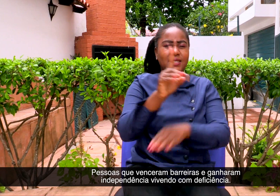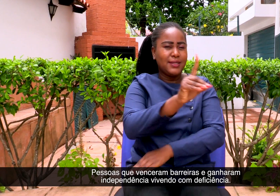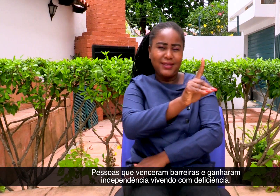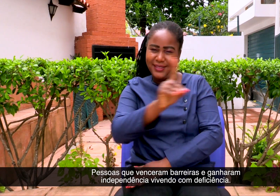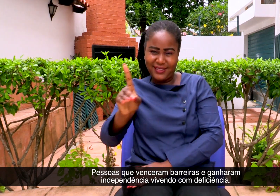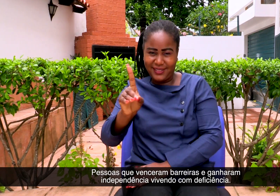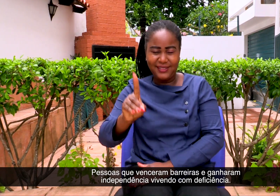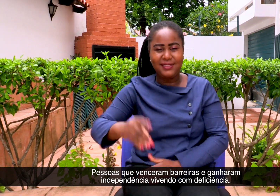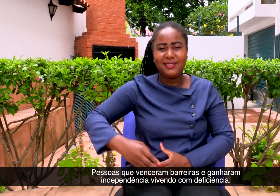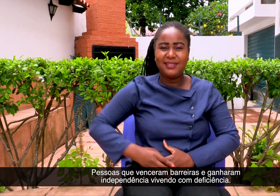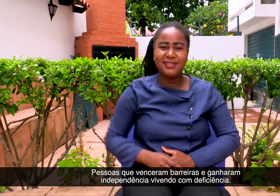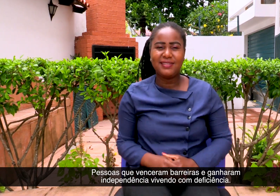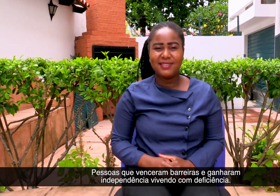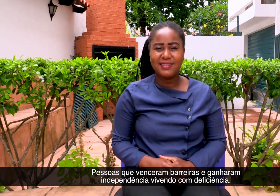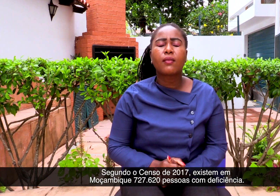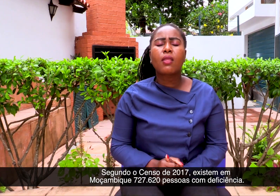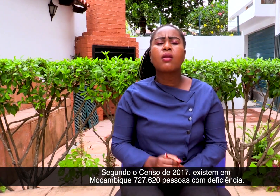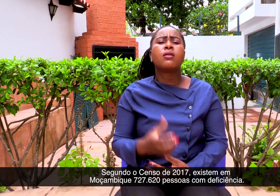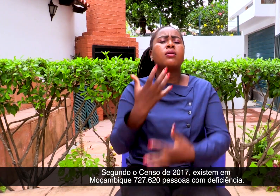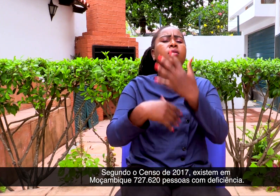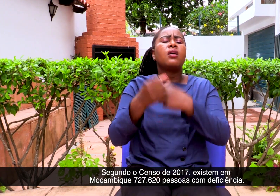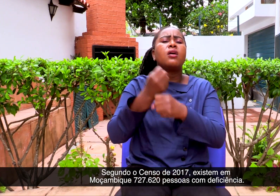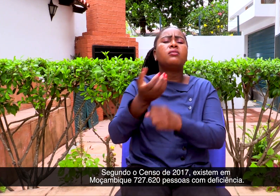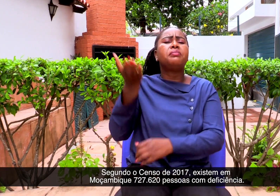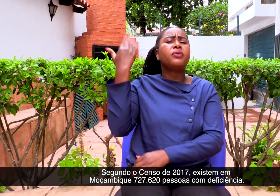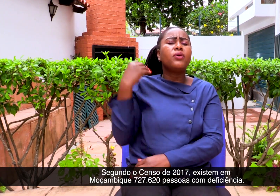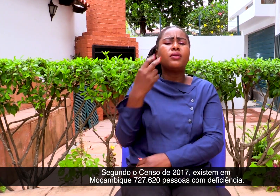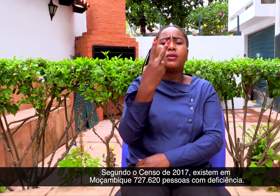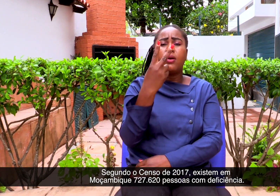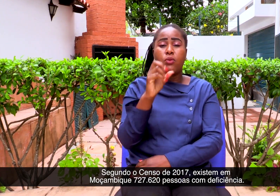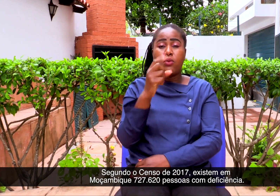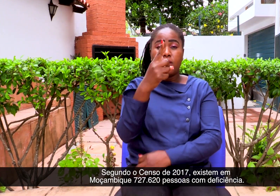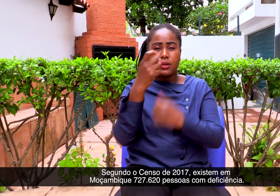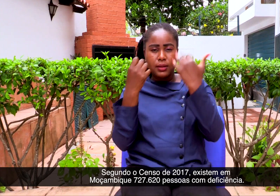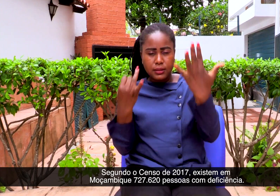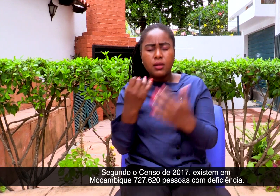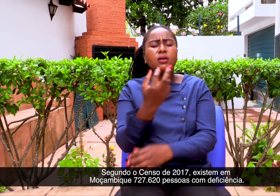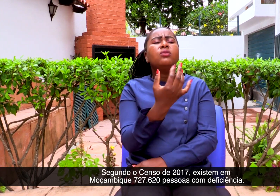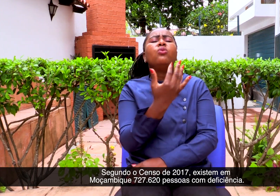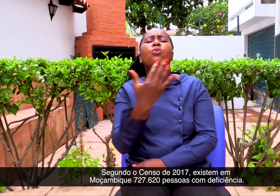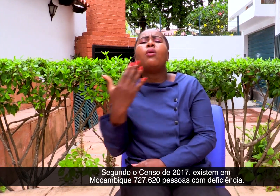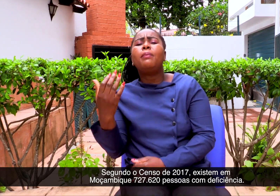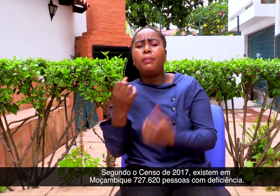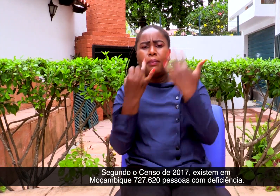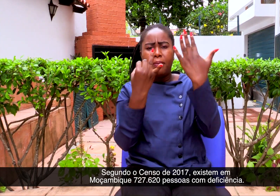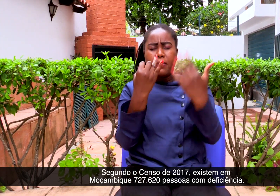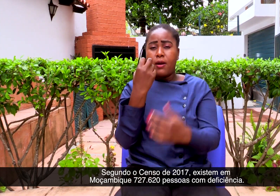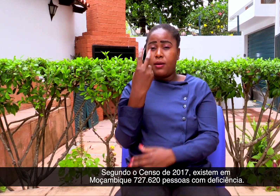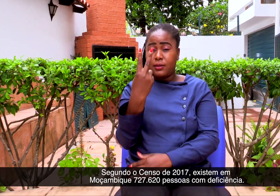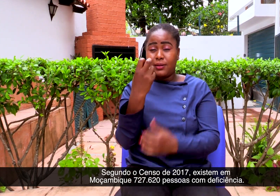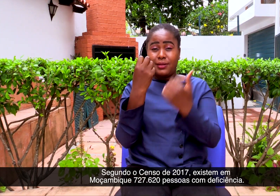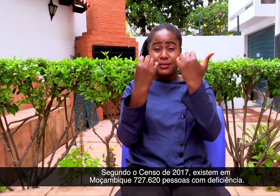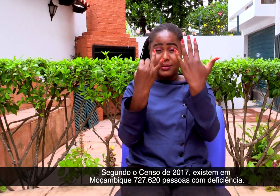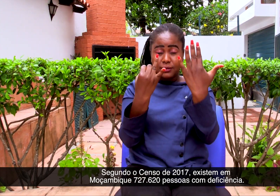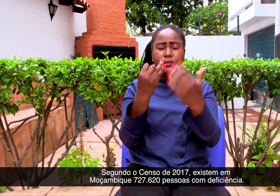independência vivendo com deficiência. Segundo o censo de 2017, existem em